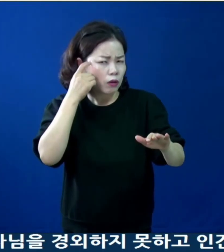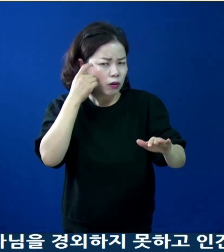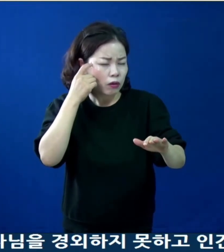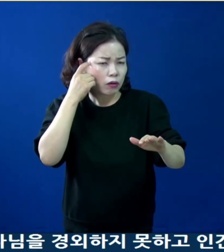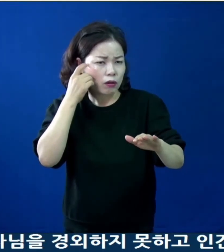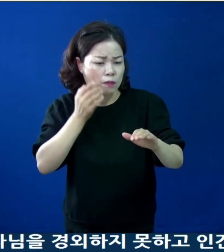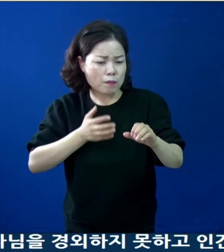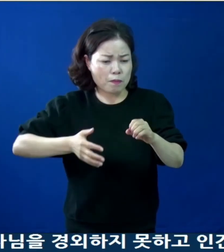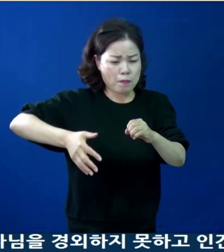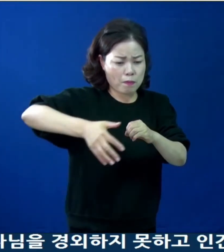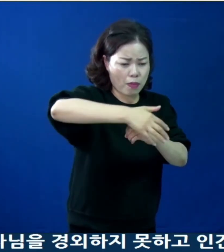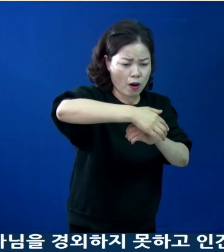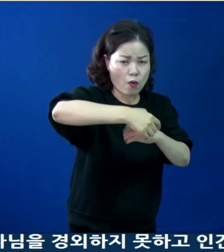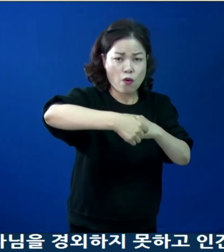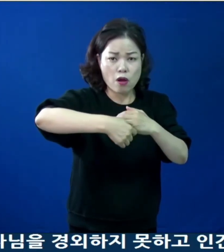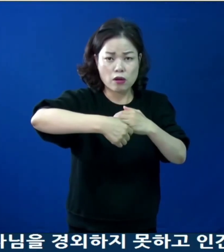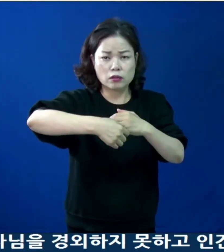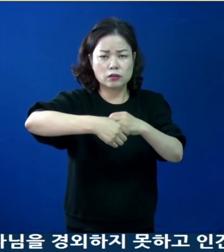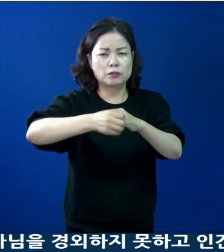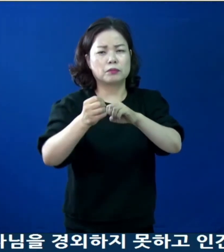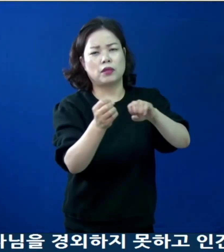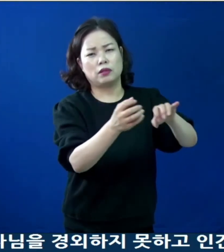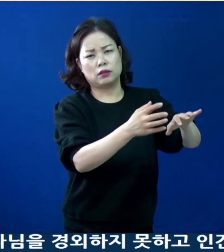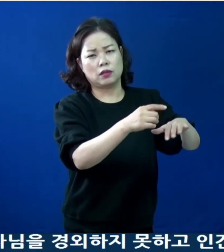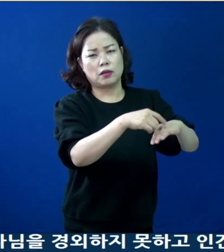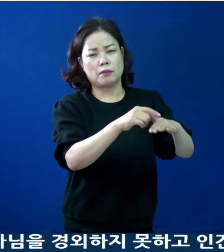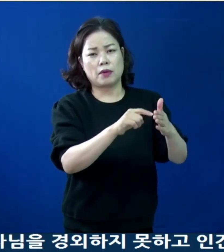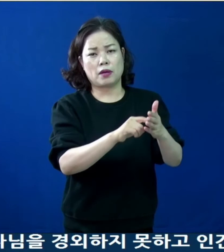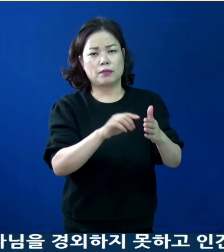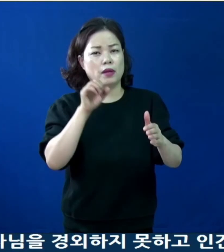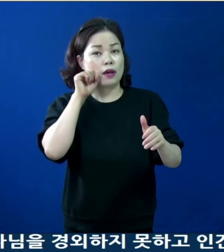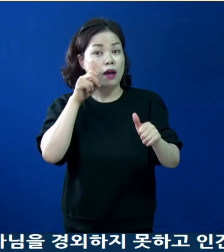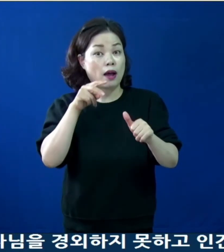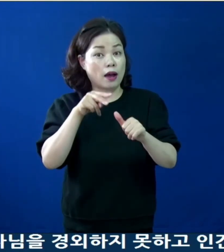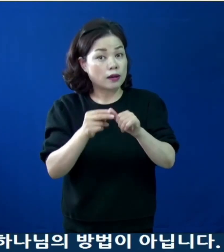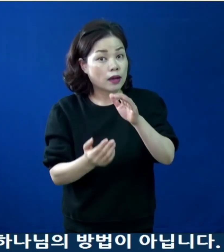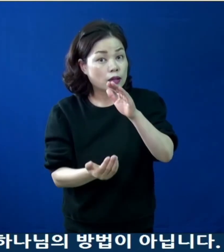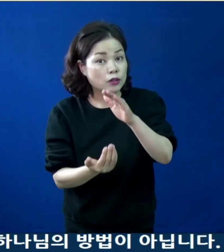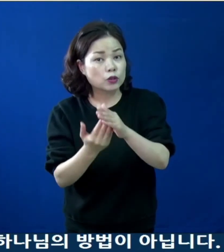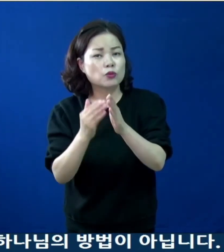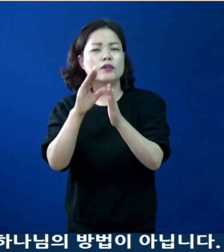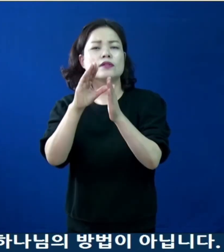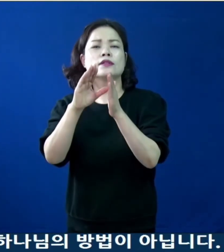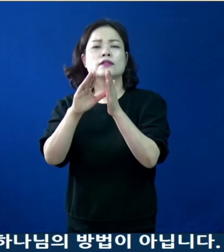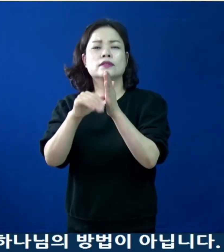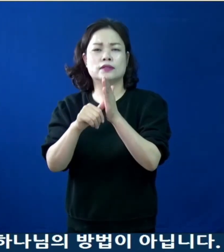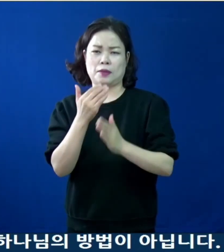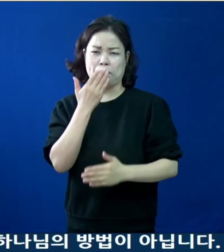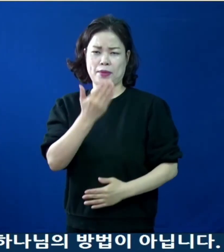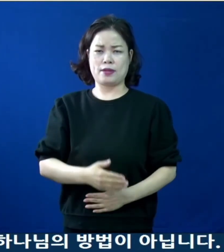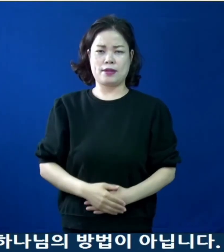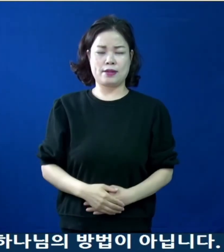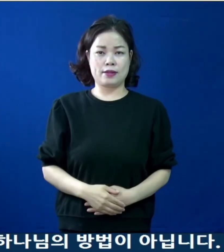온몸을 뒤덮고 있는 외모를 버리는 이 마음의 할례가 이루어질 때 그것은 가능해져요.